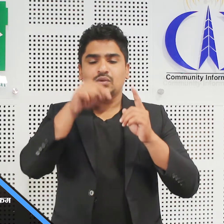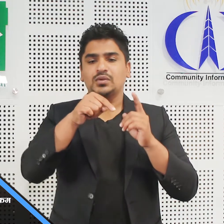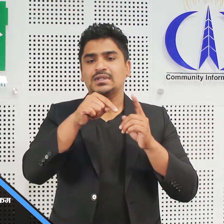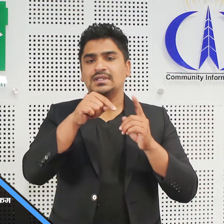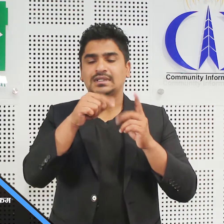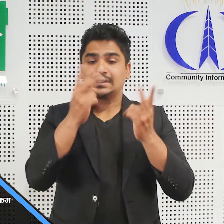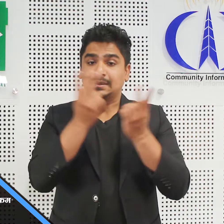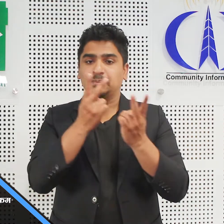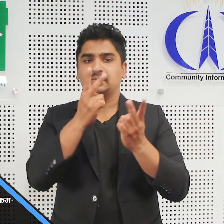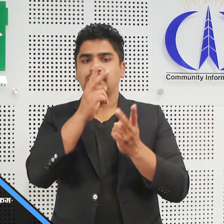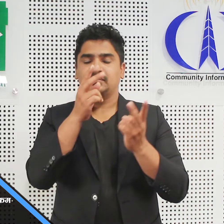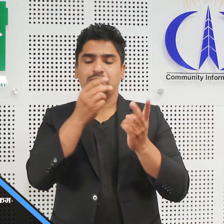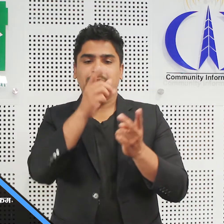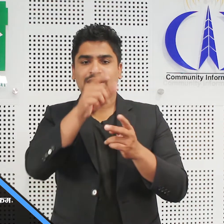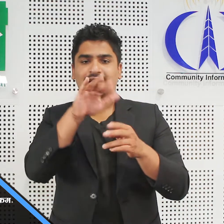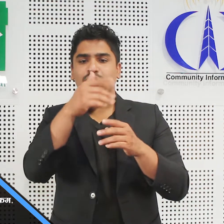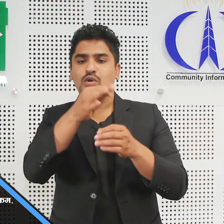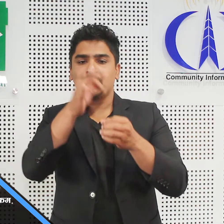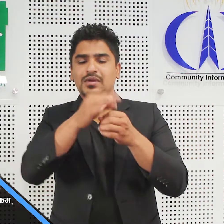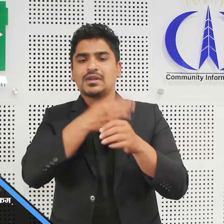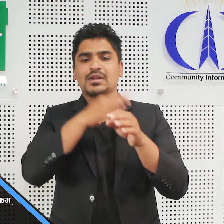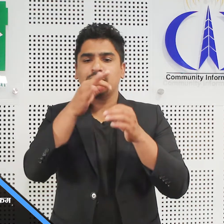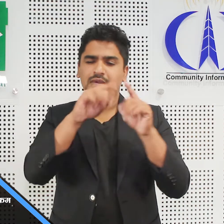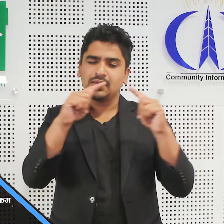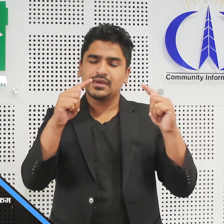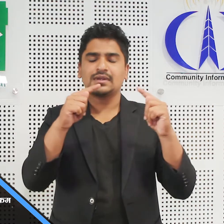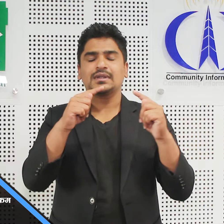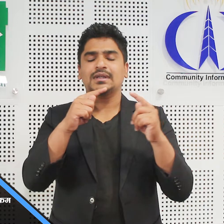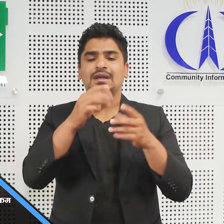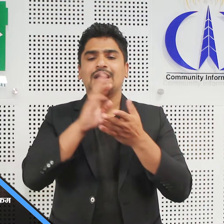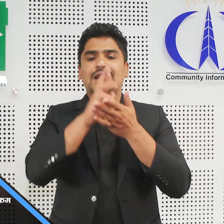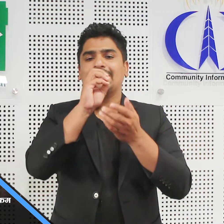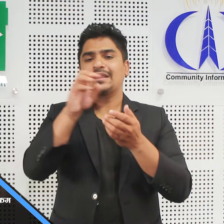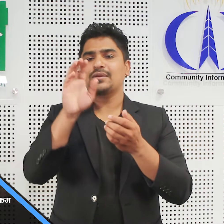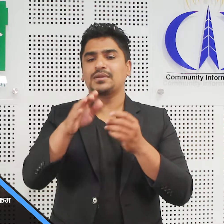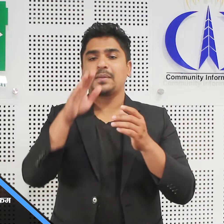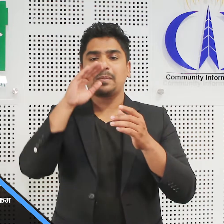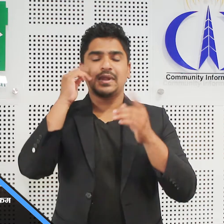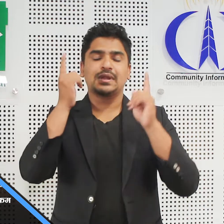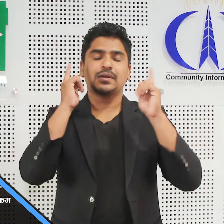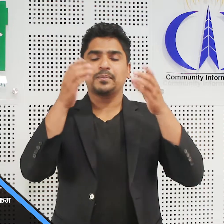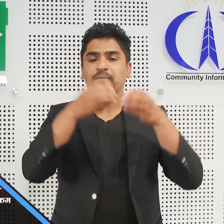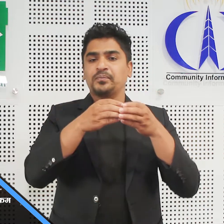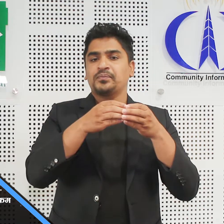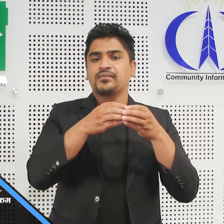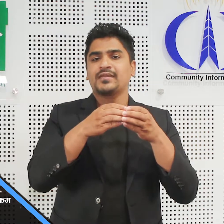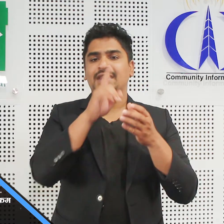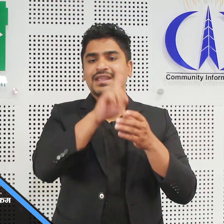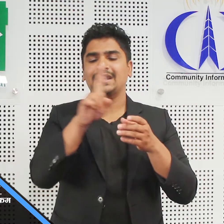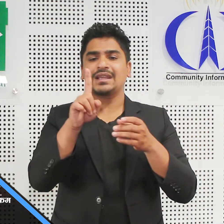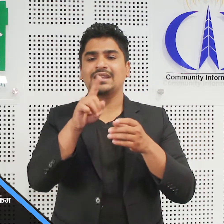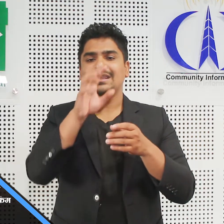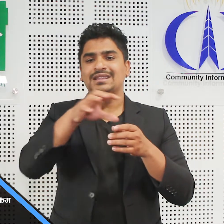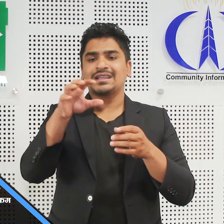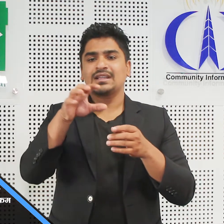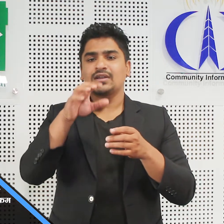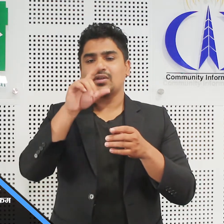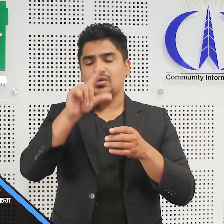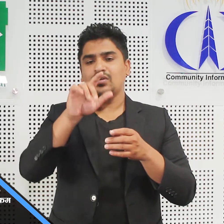आर्जनमा केही राहत पुर्याइरहेको छु। विरेन्द्रनगर नगरपालिकाले ललितनाथ योगीलाई जस्तै अन्य व्यवसायीलाई विभिन्न किसिमको राहत